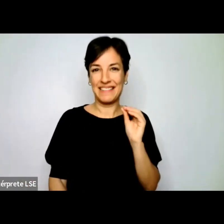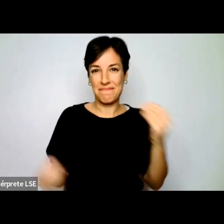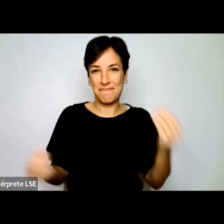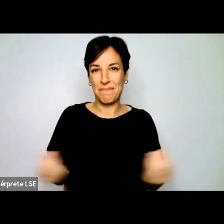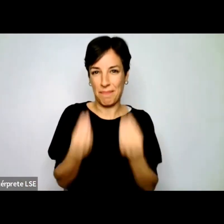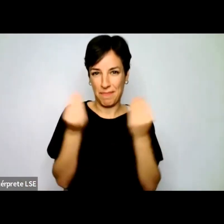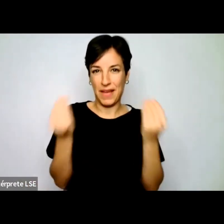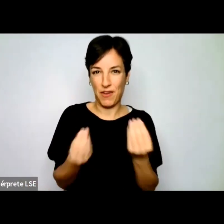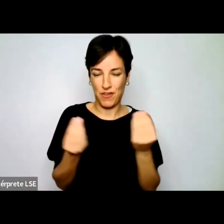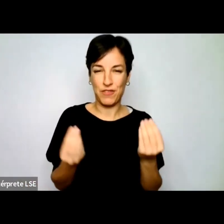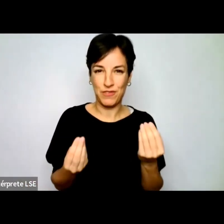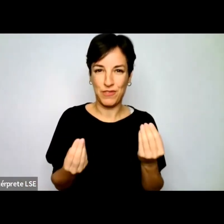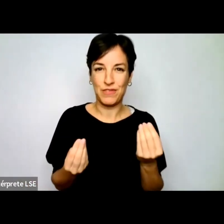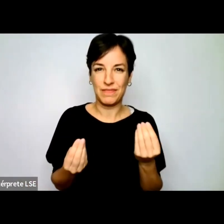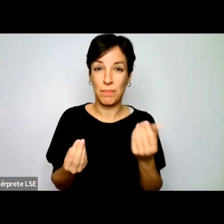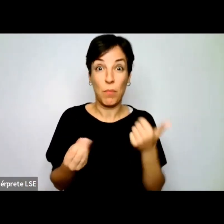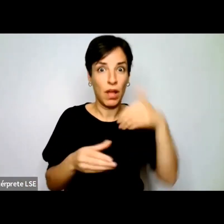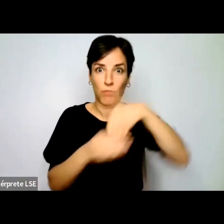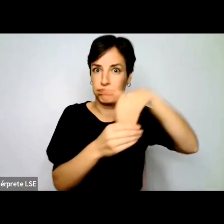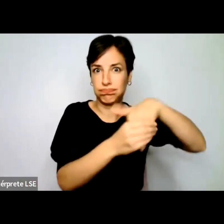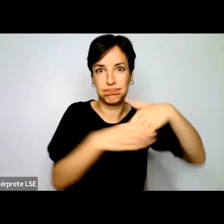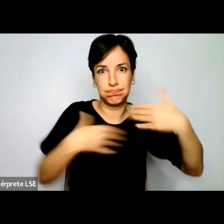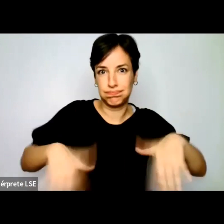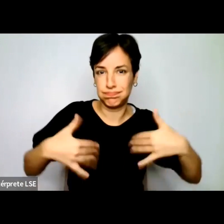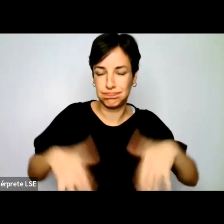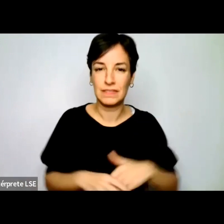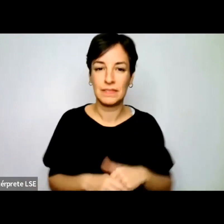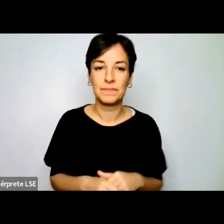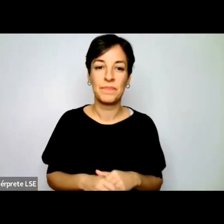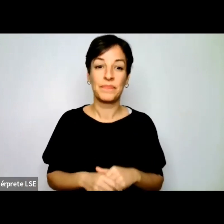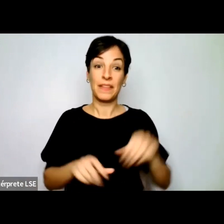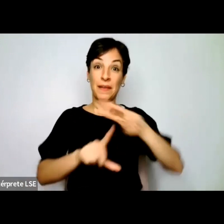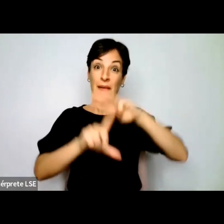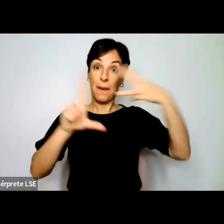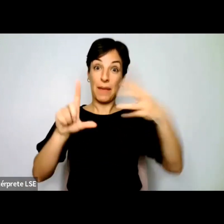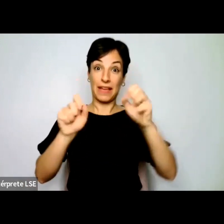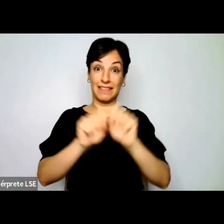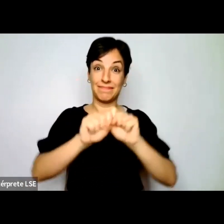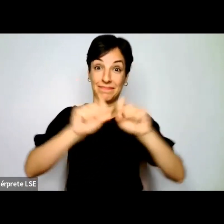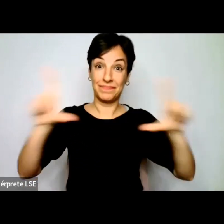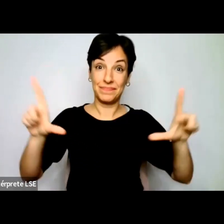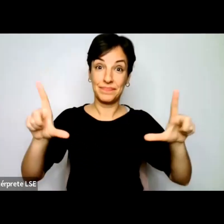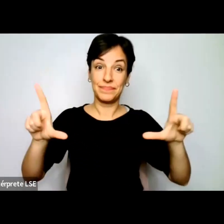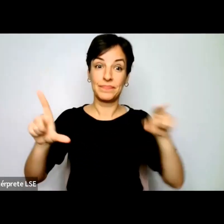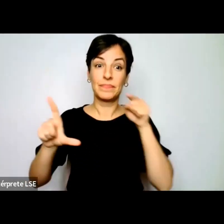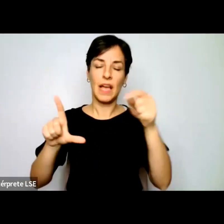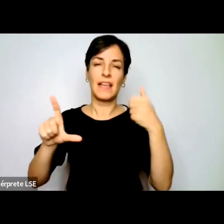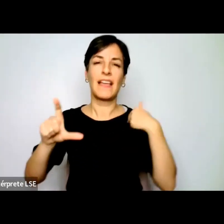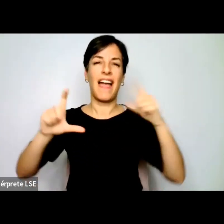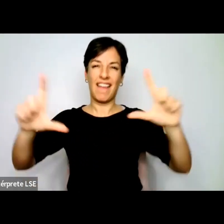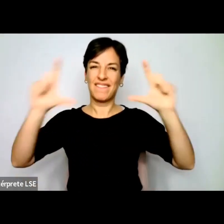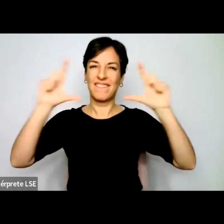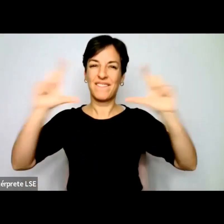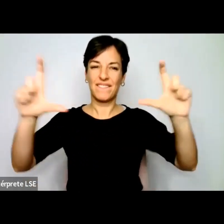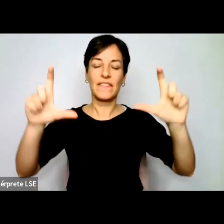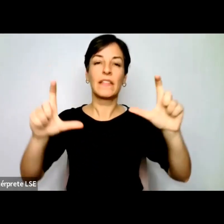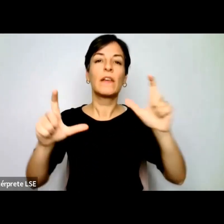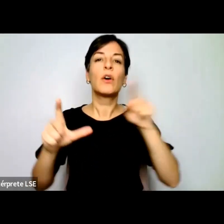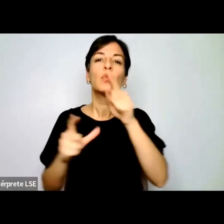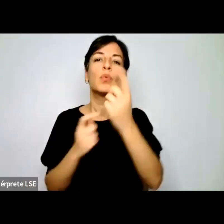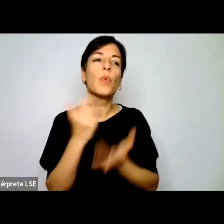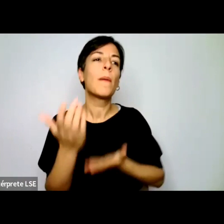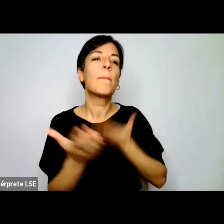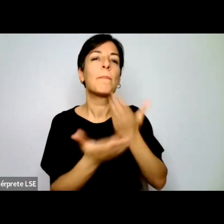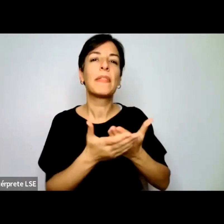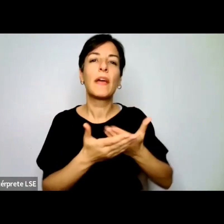que es mucho contenido. Al entrar en la página hay un apartadito muy grande que pone solicita un